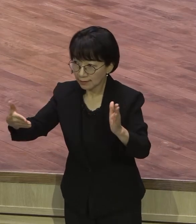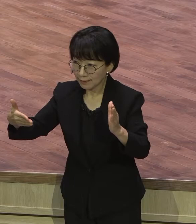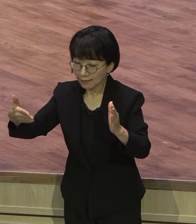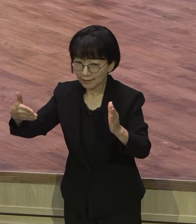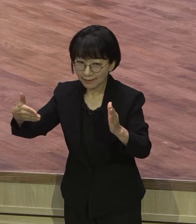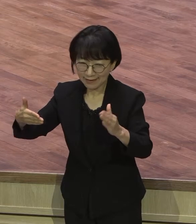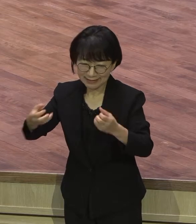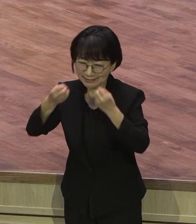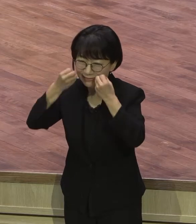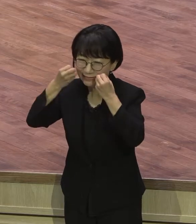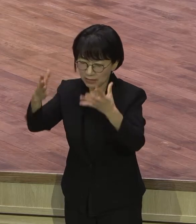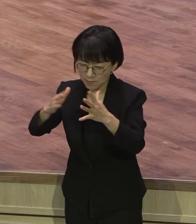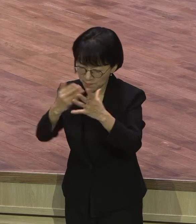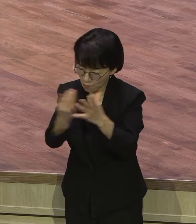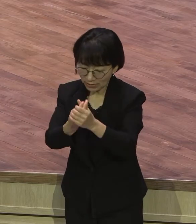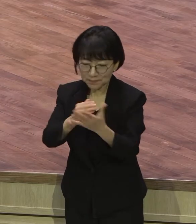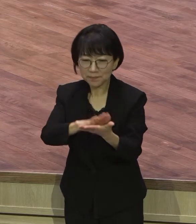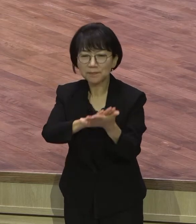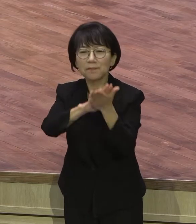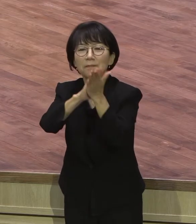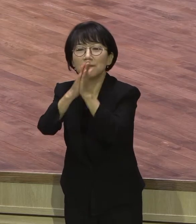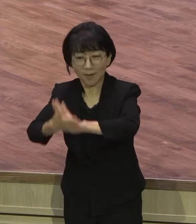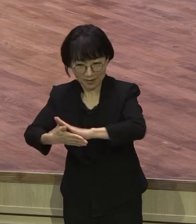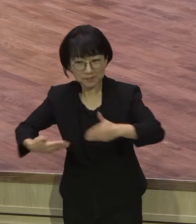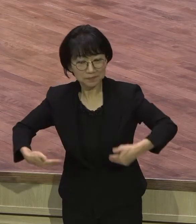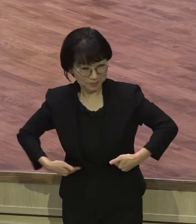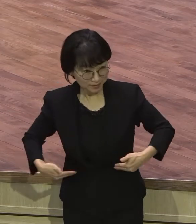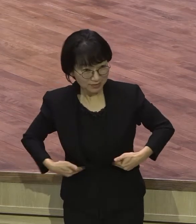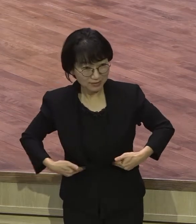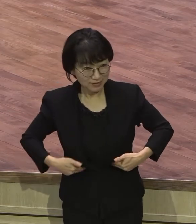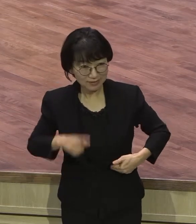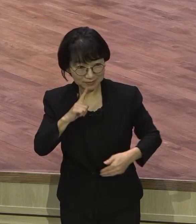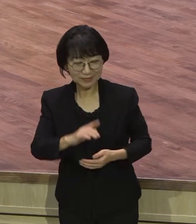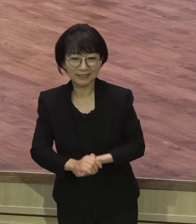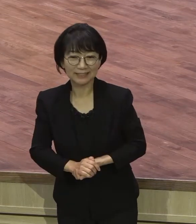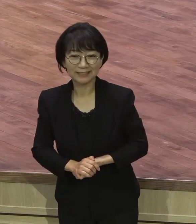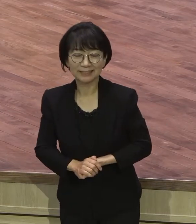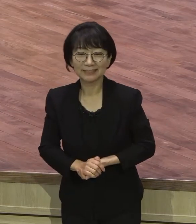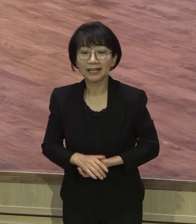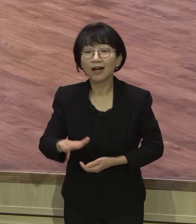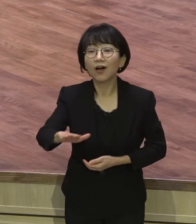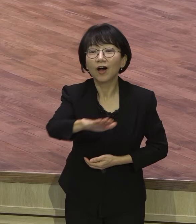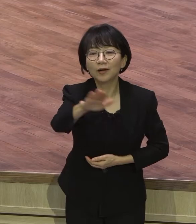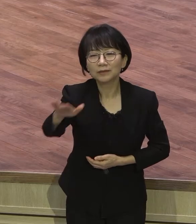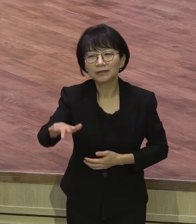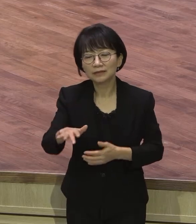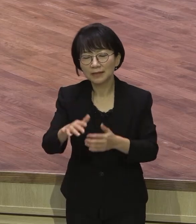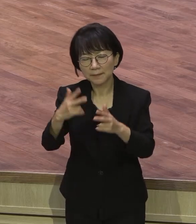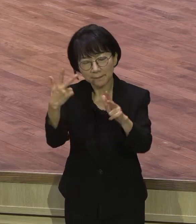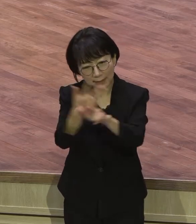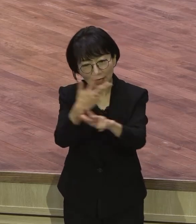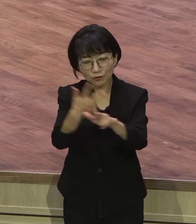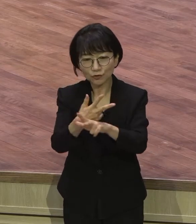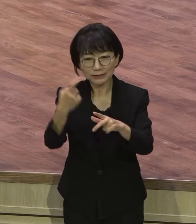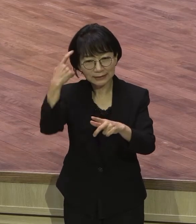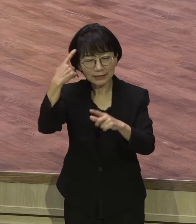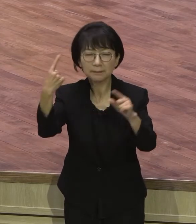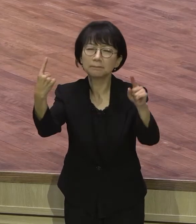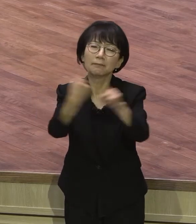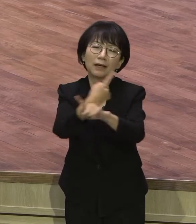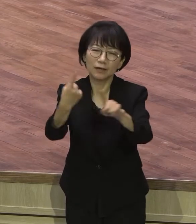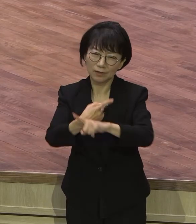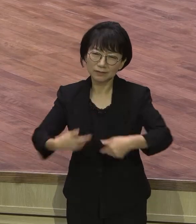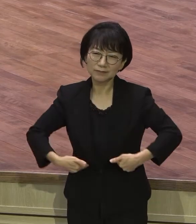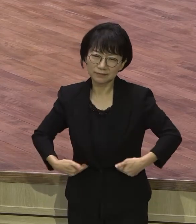삶으로 갱신해라. 이 신앙생활을 하면서요 여러분이 매주 갱신해야 됩니다.